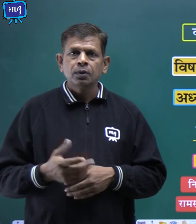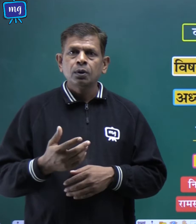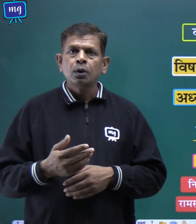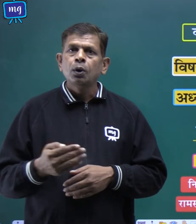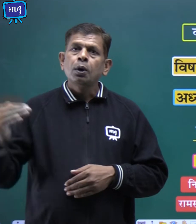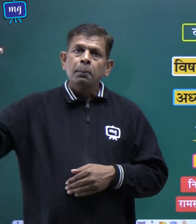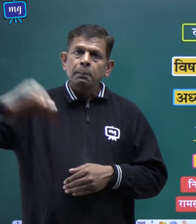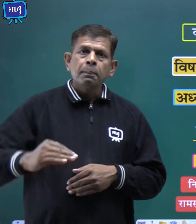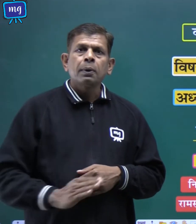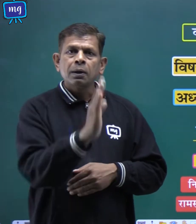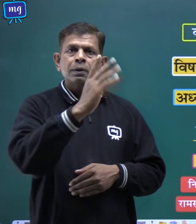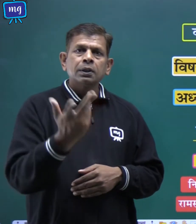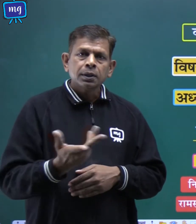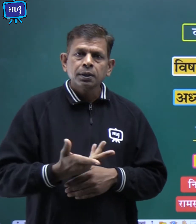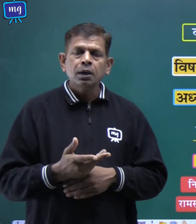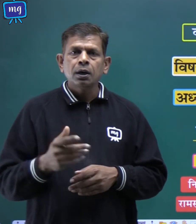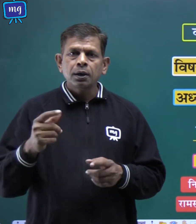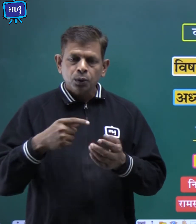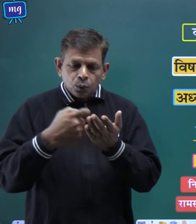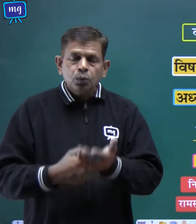परावर्तन के क्या नियम हैं